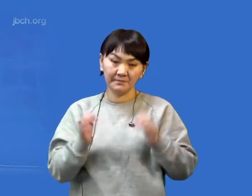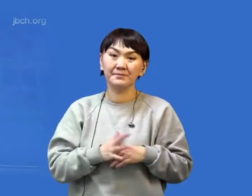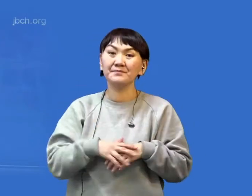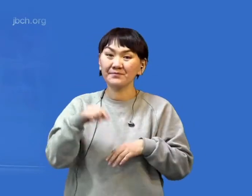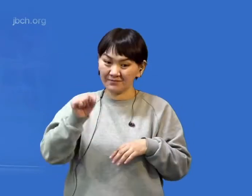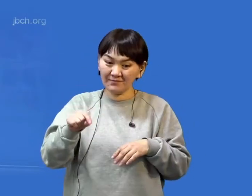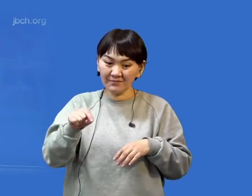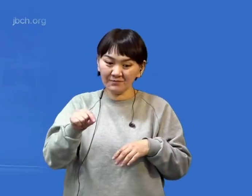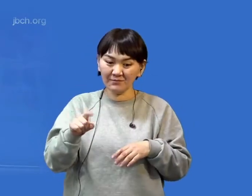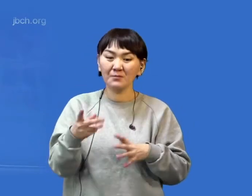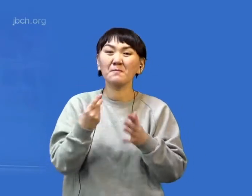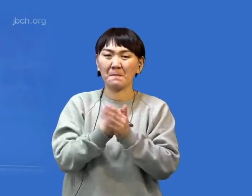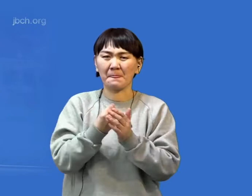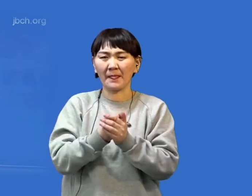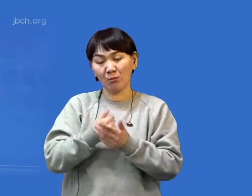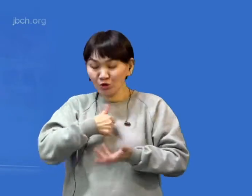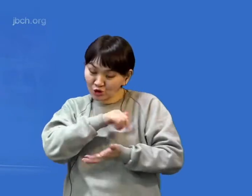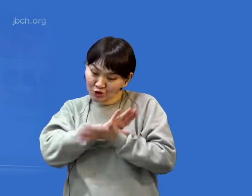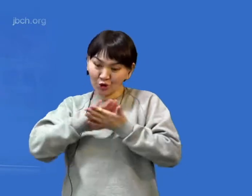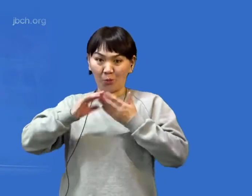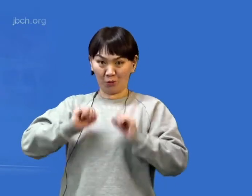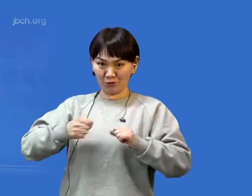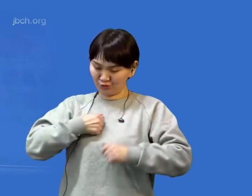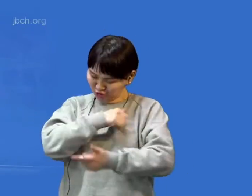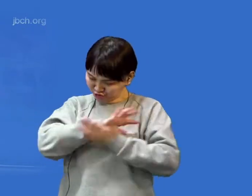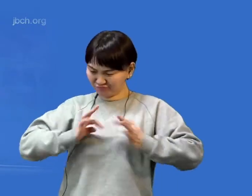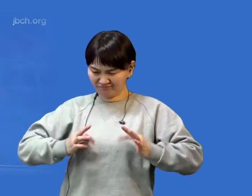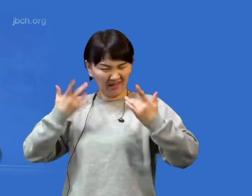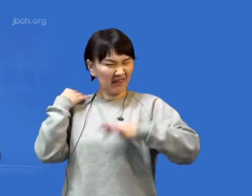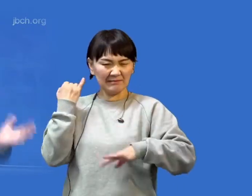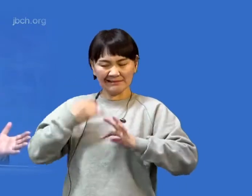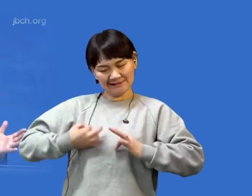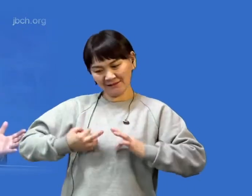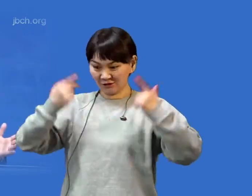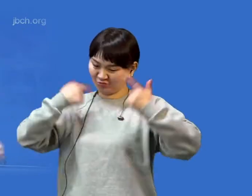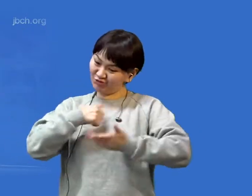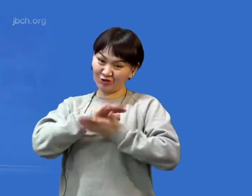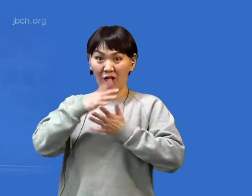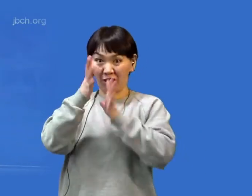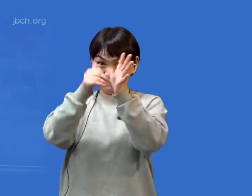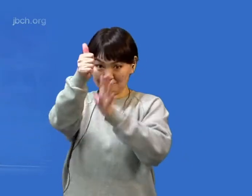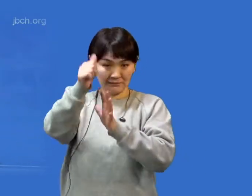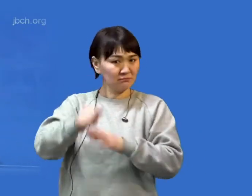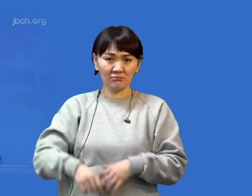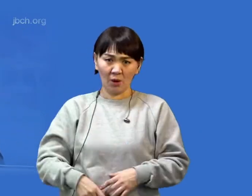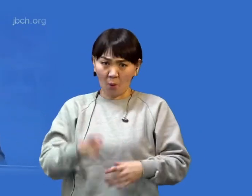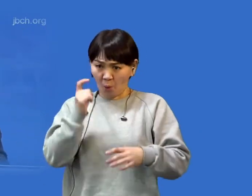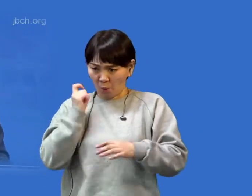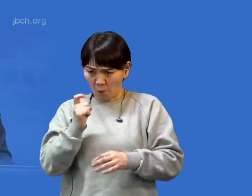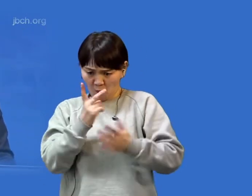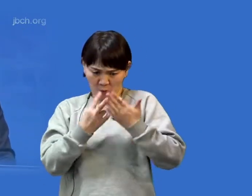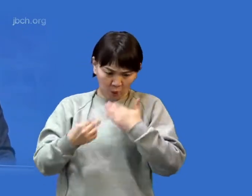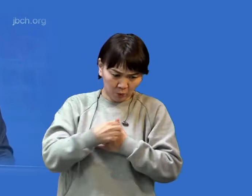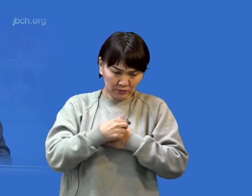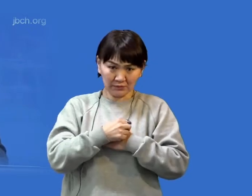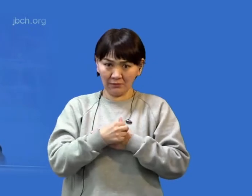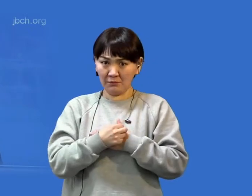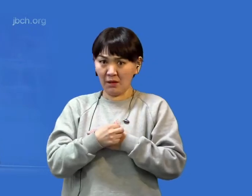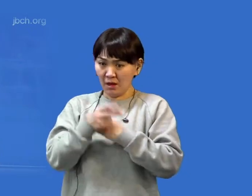Шин болчлоо гэдэг хуучин зүйлсүүд нь үлдчихсэн байгаа учраас энэ хуучин хүний үйлдэлтэй тайл хаях хэрэгтэй.